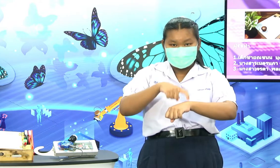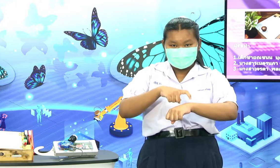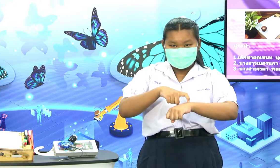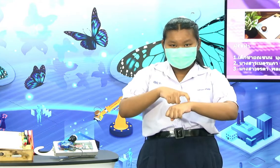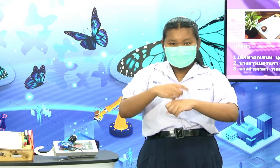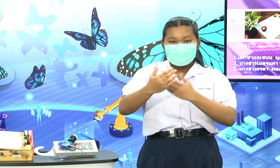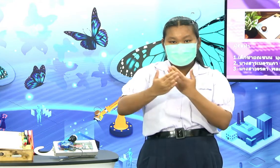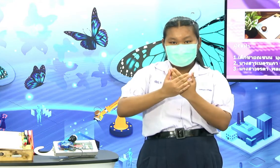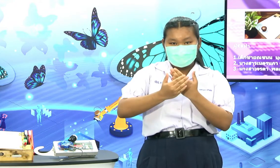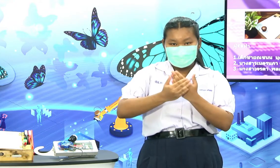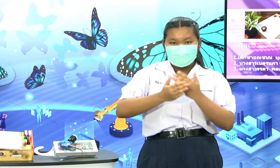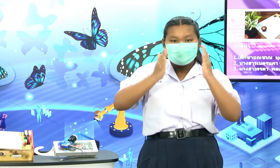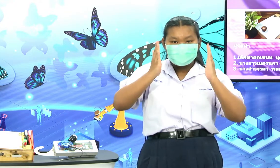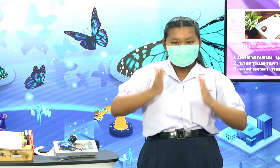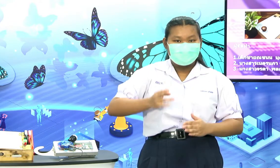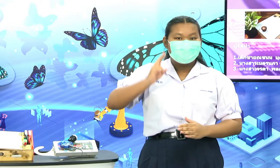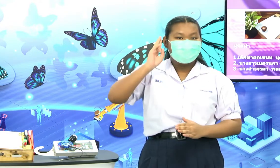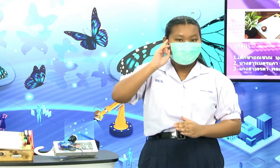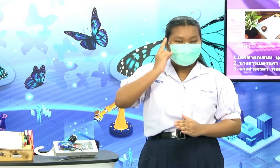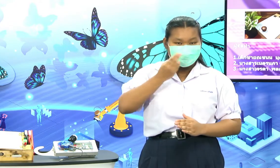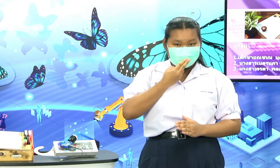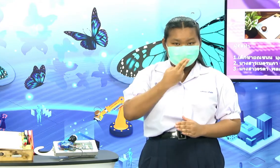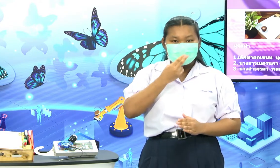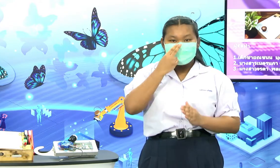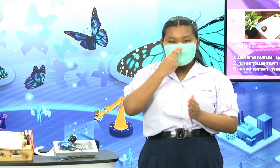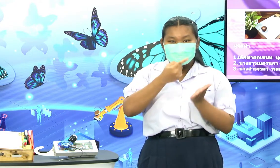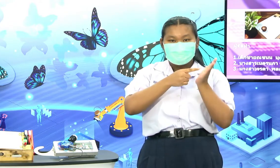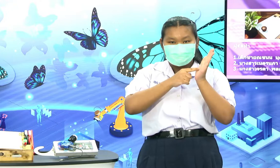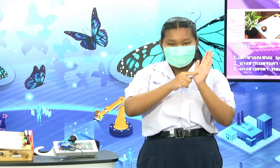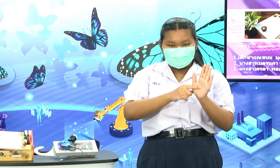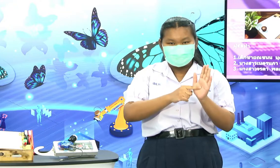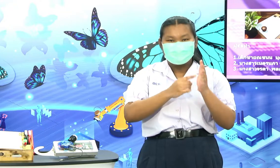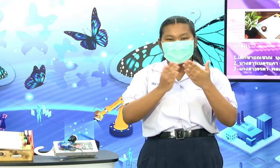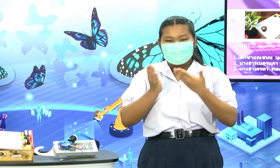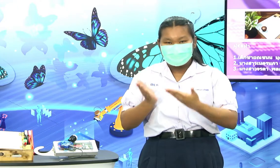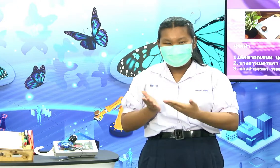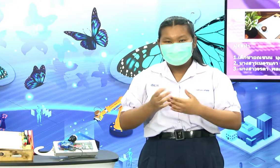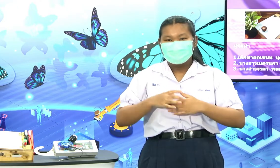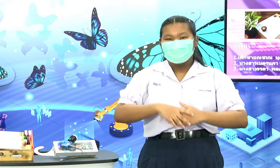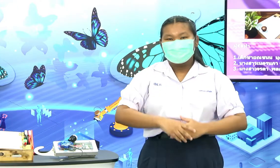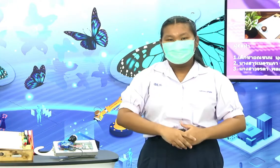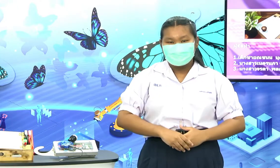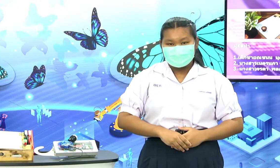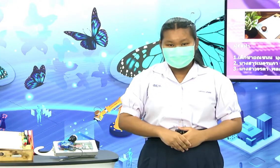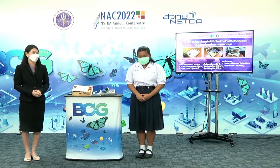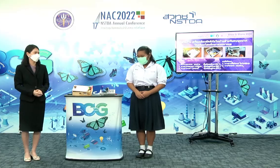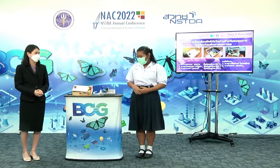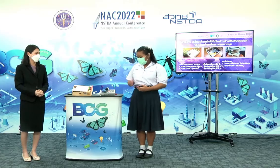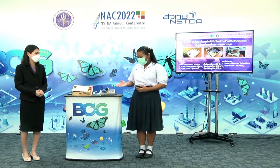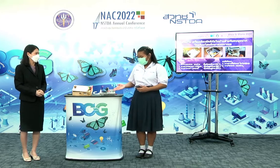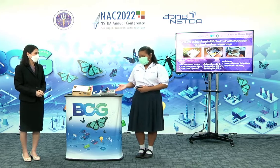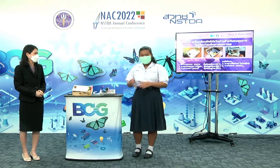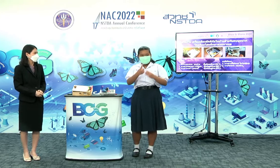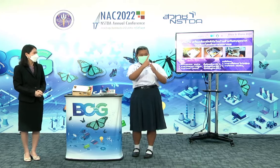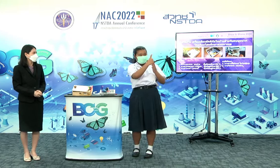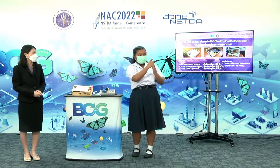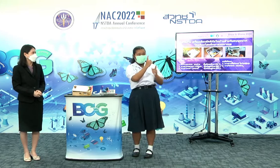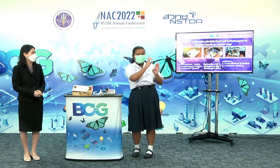หนวกโรงงานที่สองก็จะเป็นนักนาฬิกาปลุกสำหรับคนหูหนวกค่ะเชิญรับชมการสาธิตได้เลยค่ะผลงานชิ้นแรกเป็นนาฬิกา